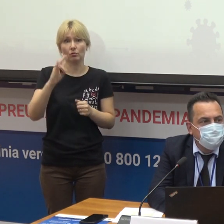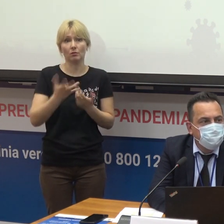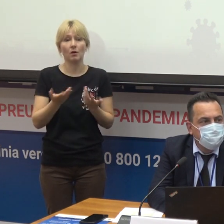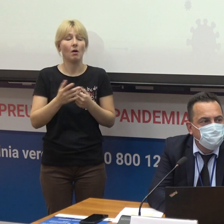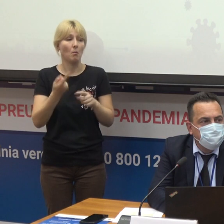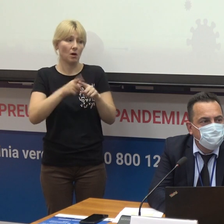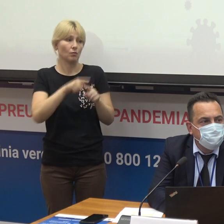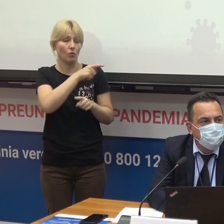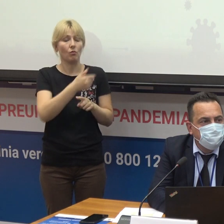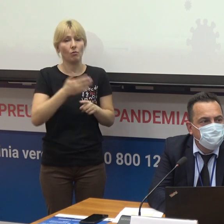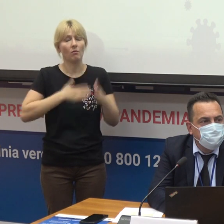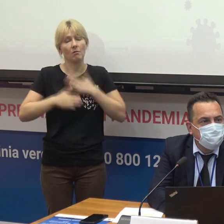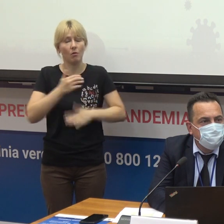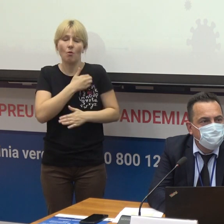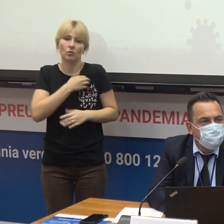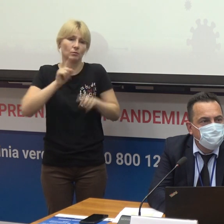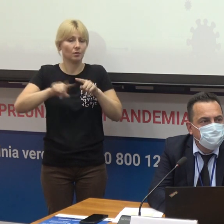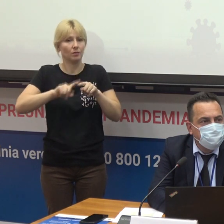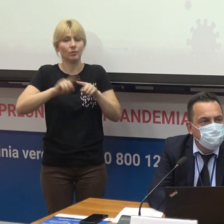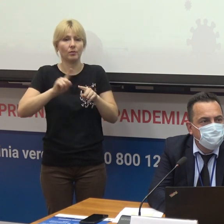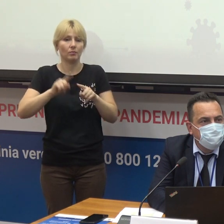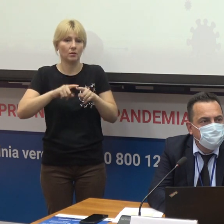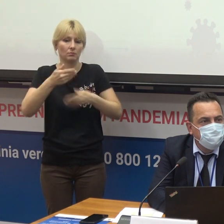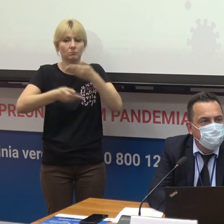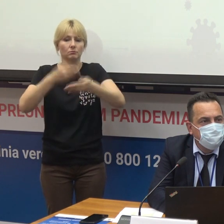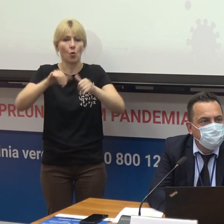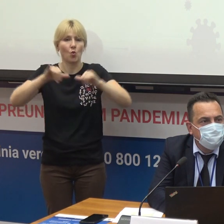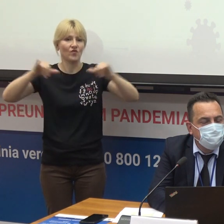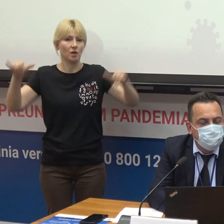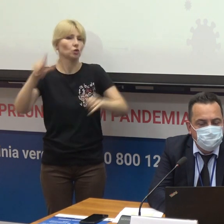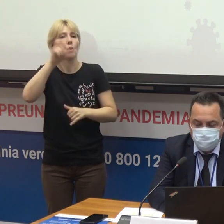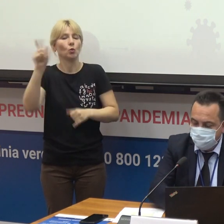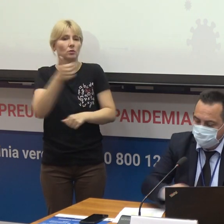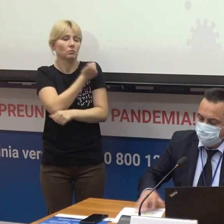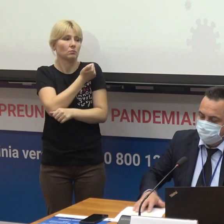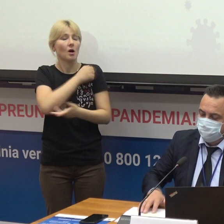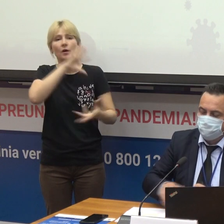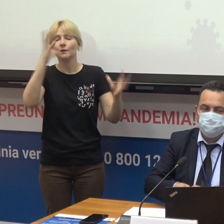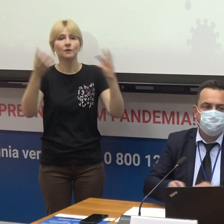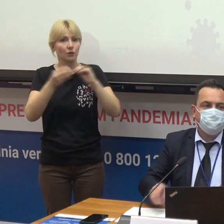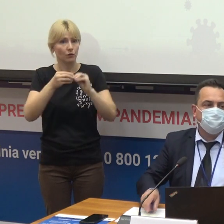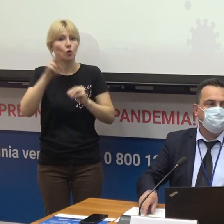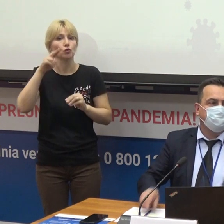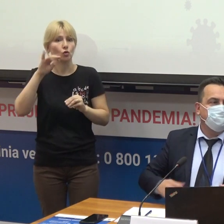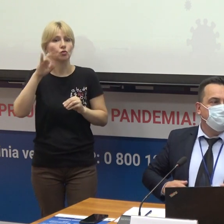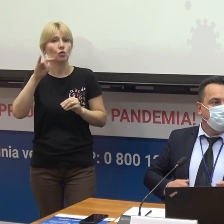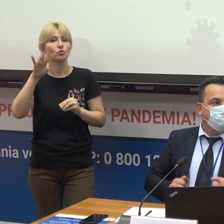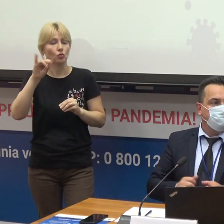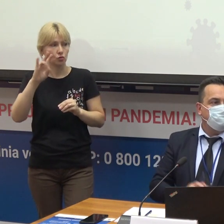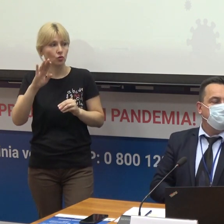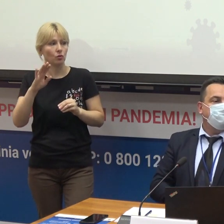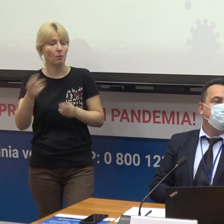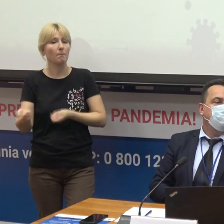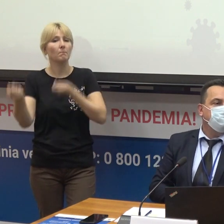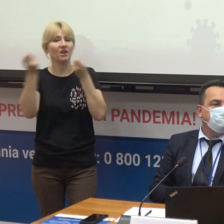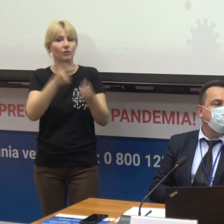fie în creștere pentru următoarele zile. În total, vaccinul Johnson & Johnson a intrat